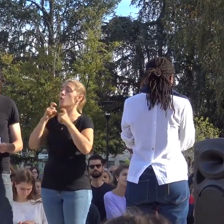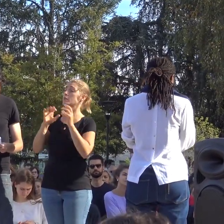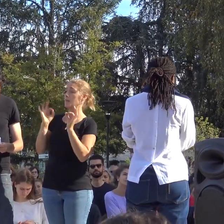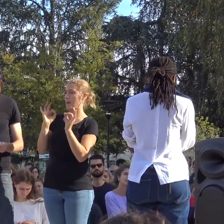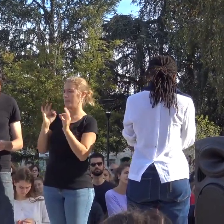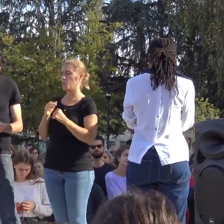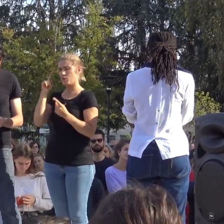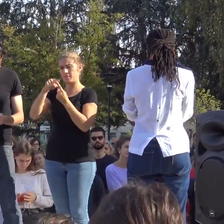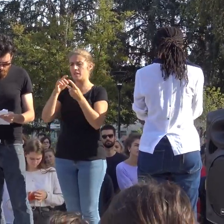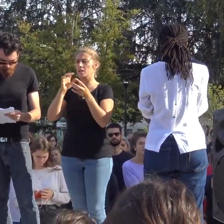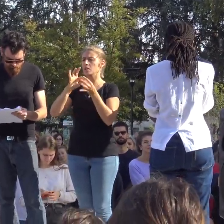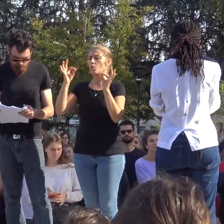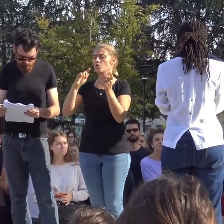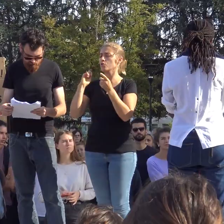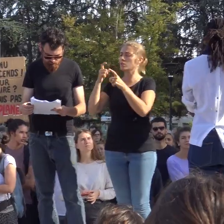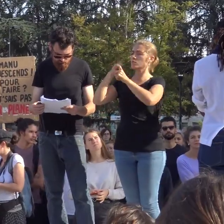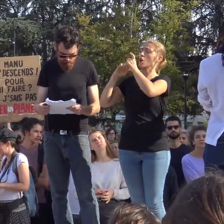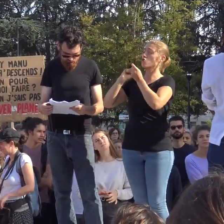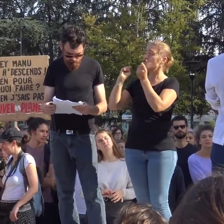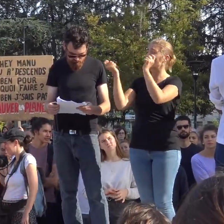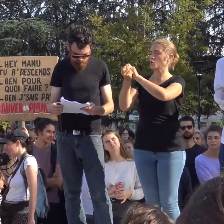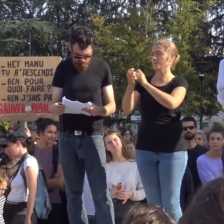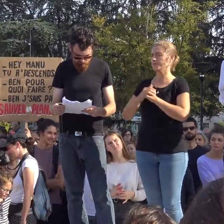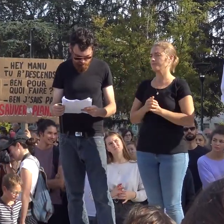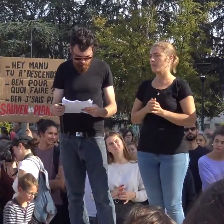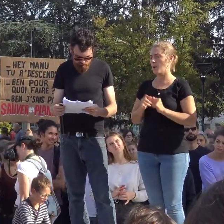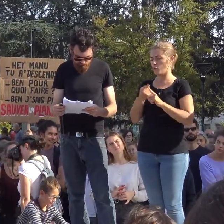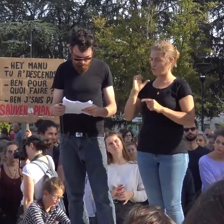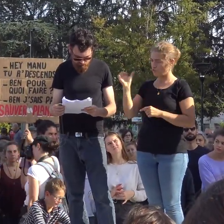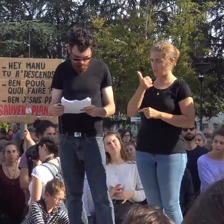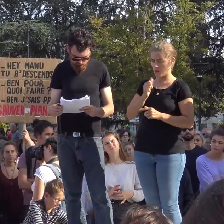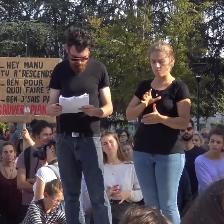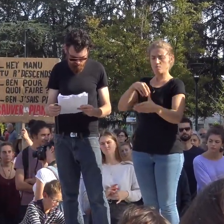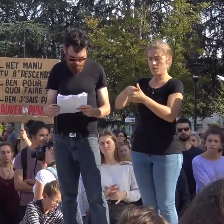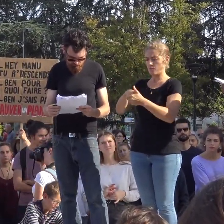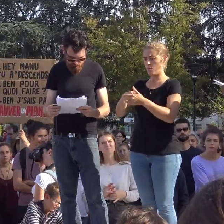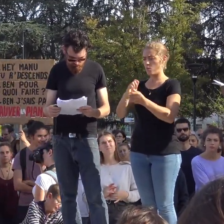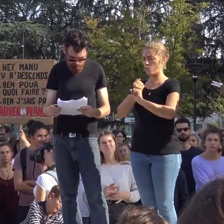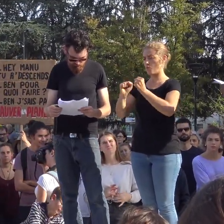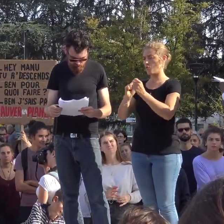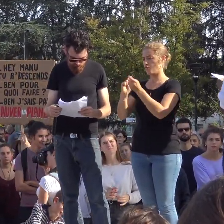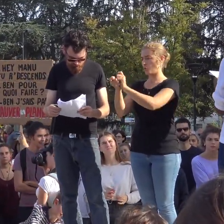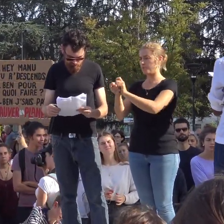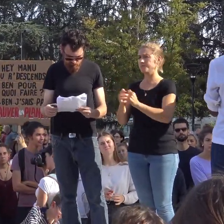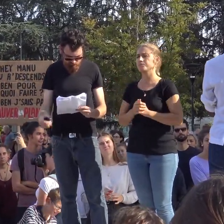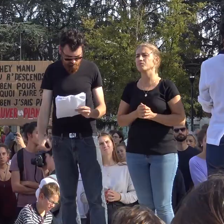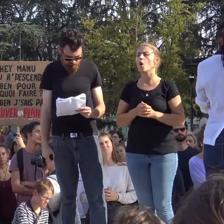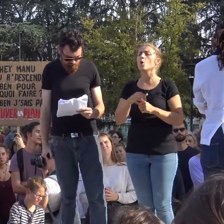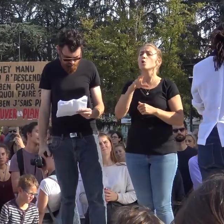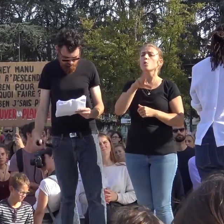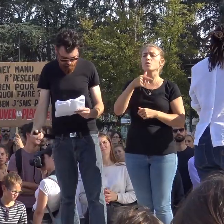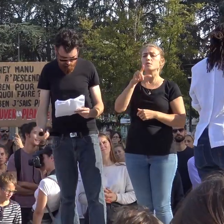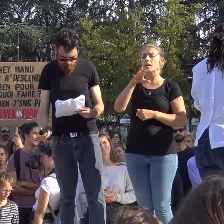Alors changeons le cours de l'histoire en devenant chacun acteur de ce changement nécessaire. Rassemblons ces 3,5% de la